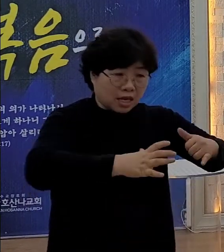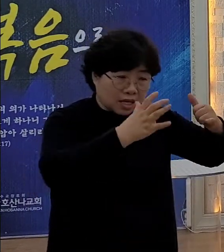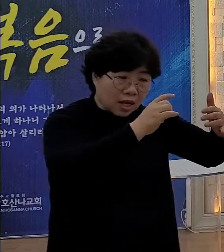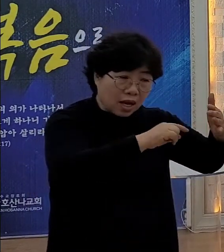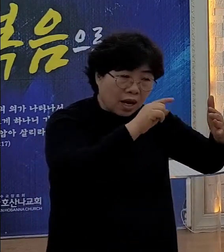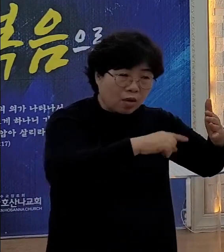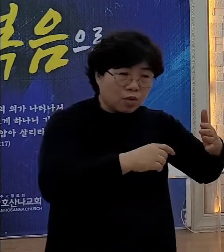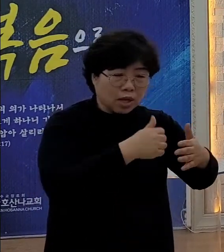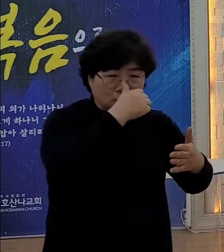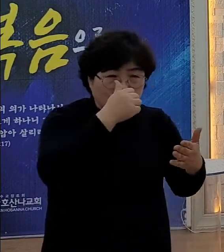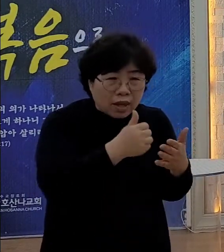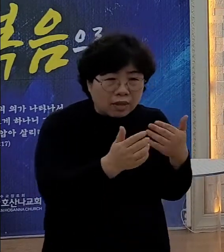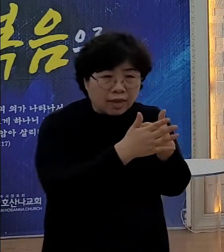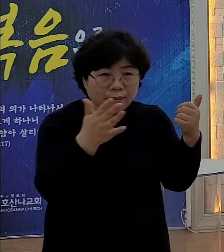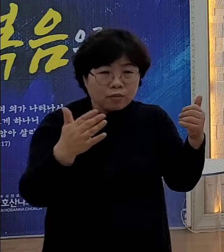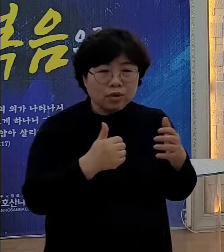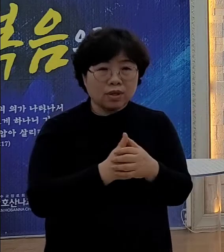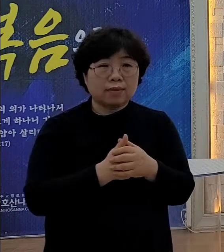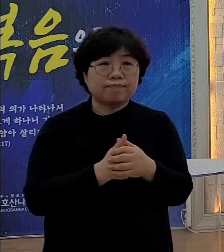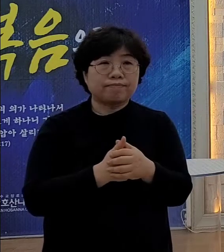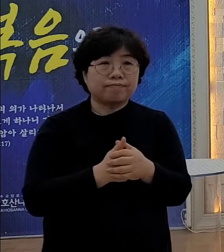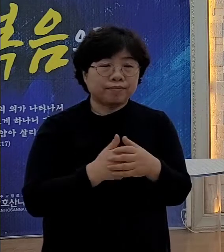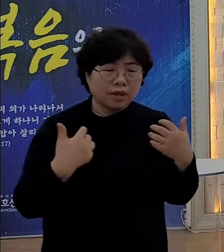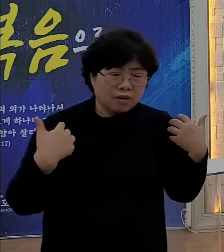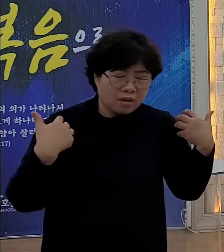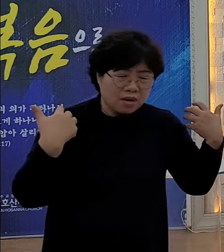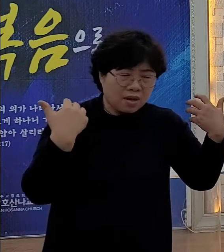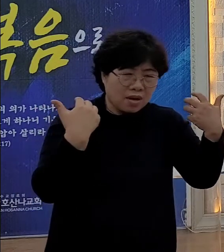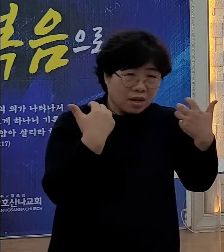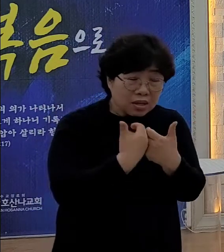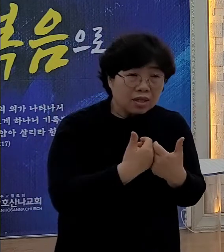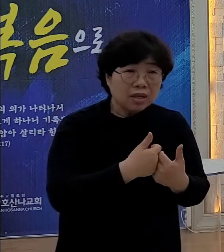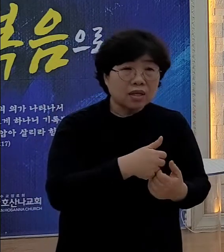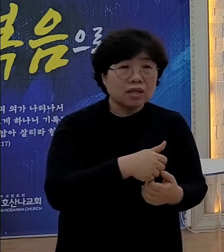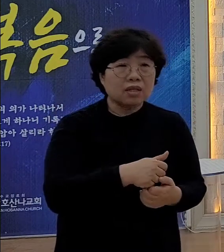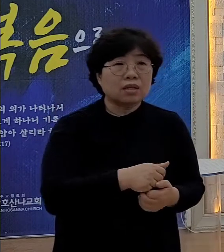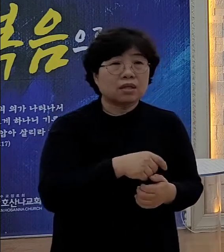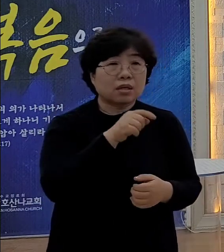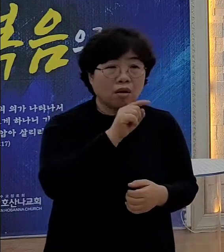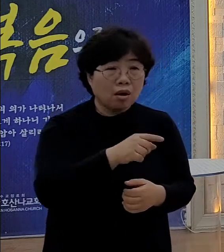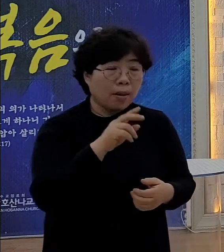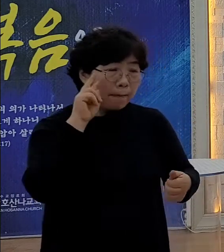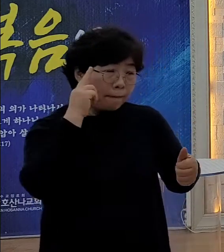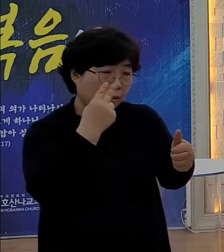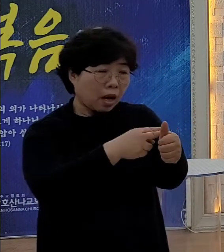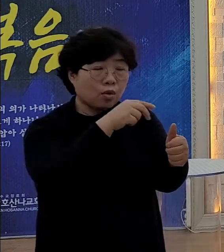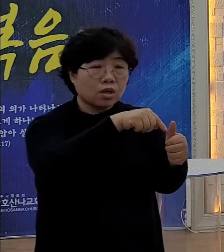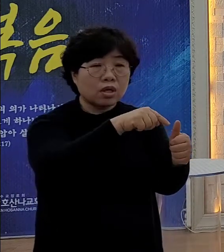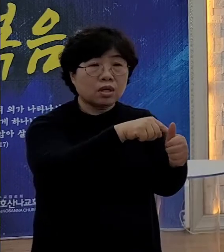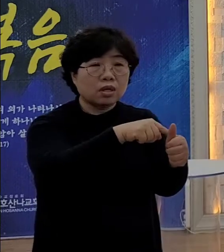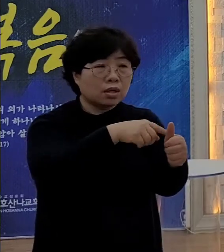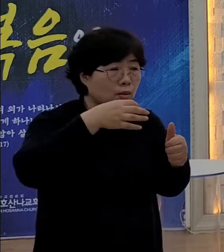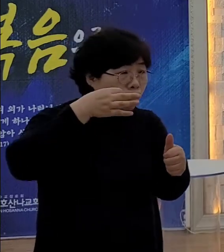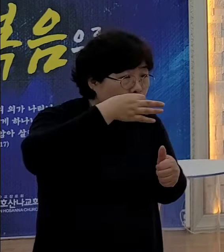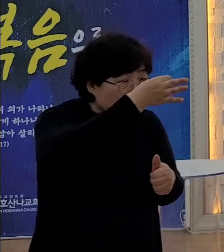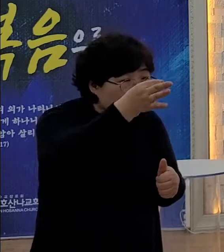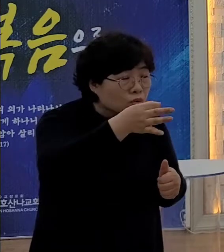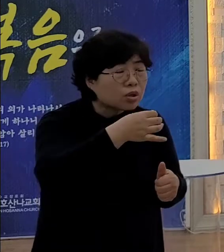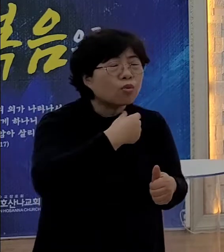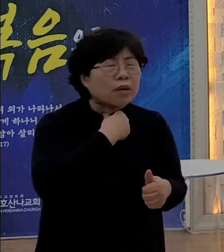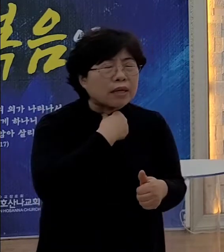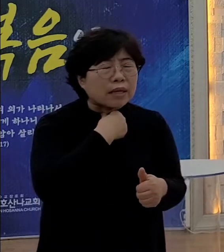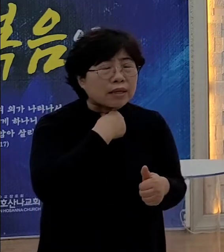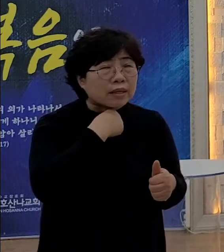세상 가운데 얼마나 그 진노가 가득한지를 이 바울은 이렇게 보여주고 밝히고